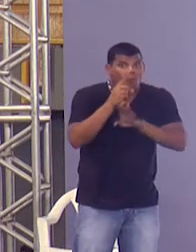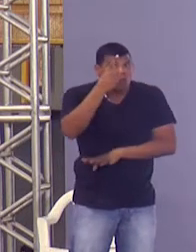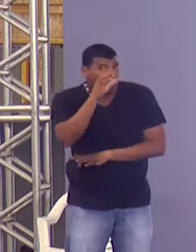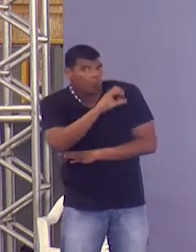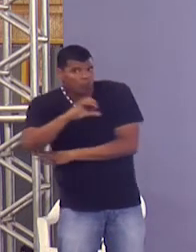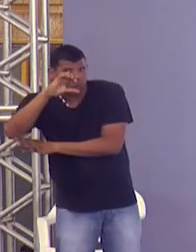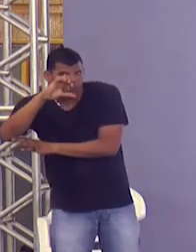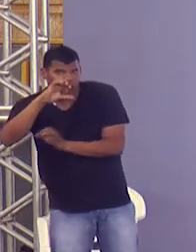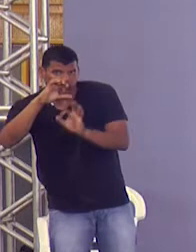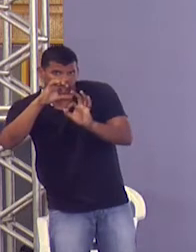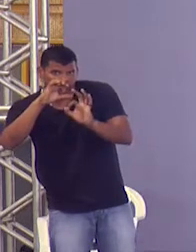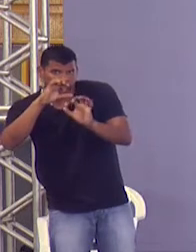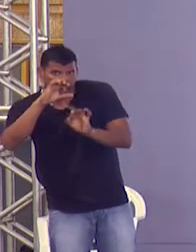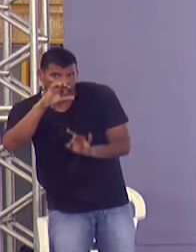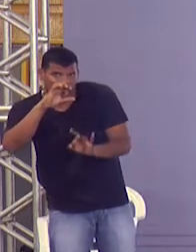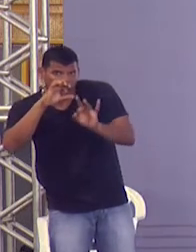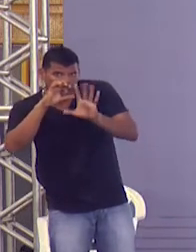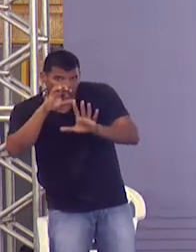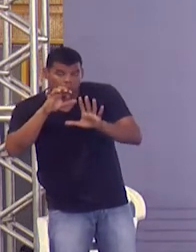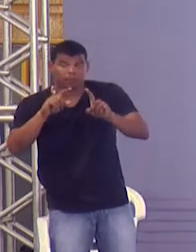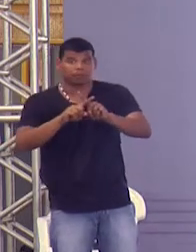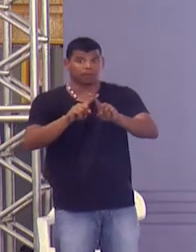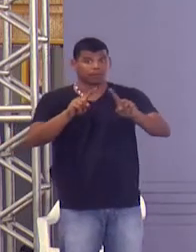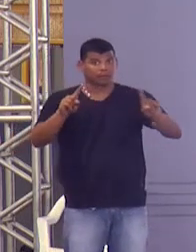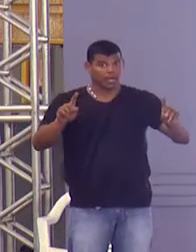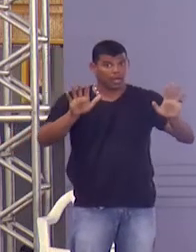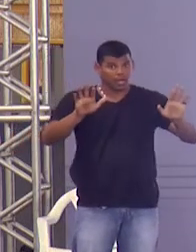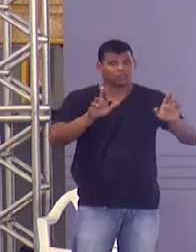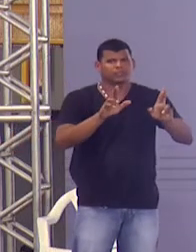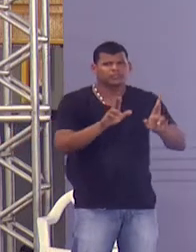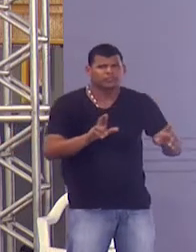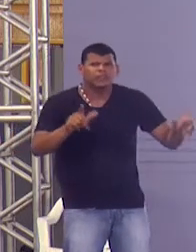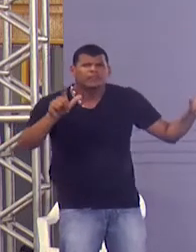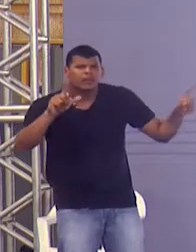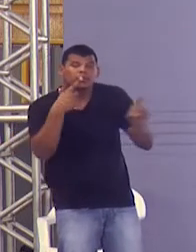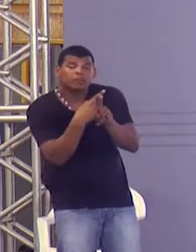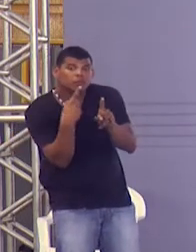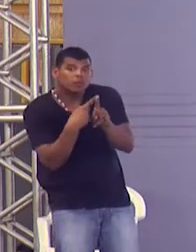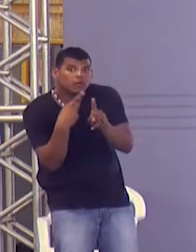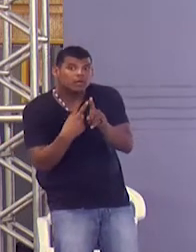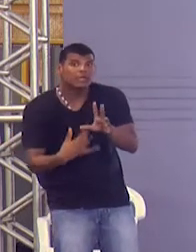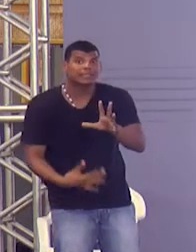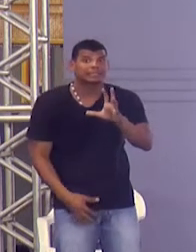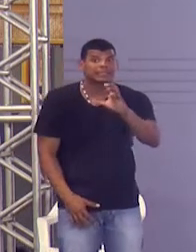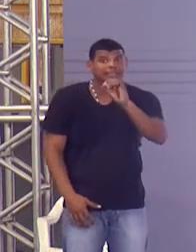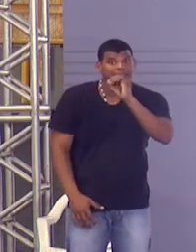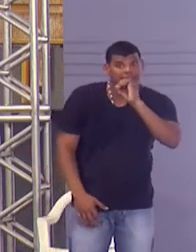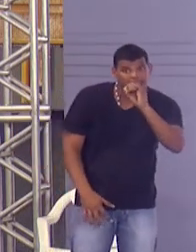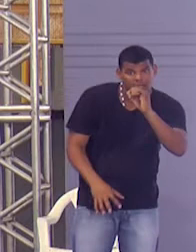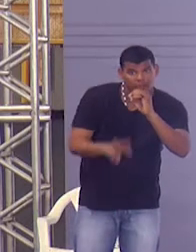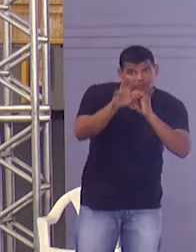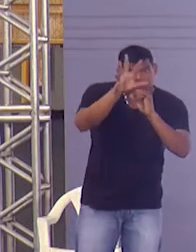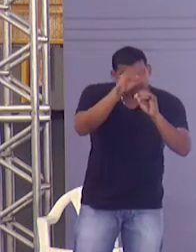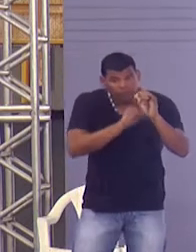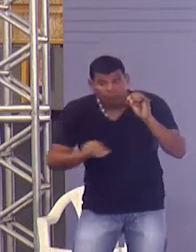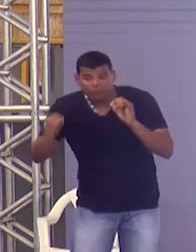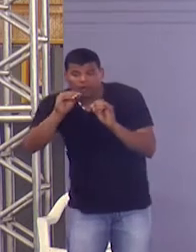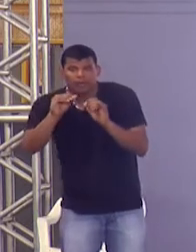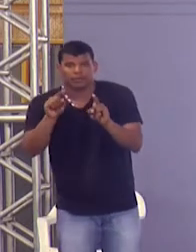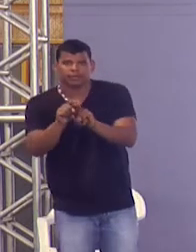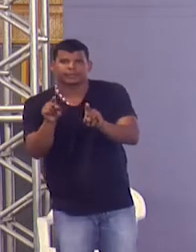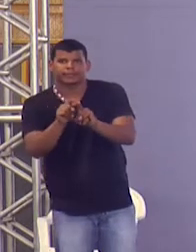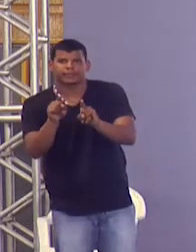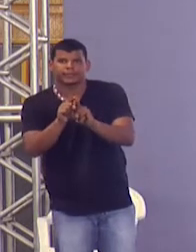que escrever zeros, e esses zeros são referentes ao antiperíodo.